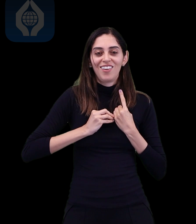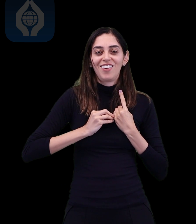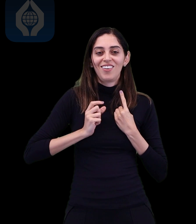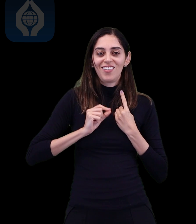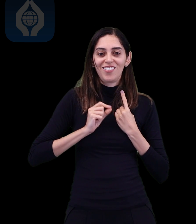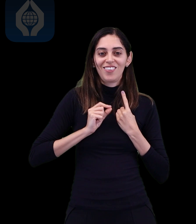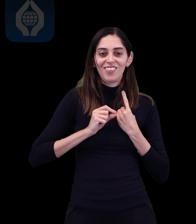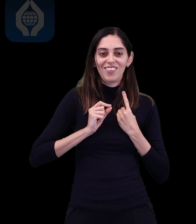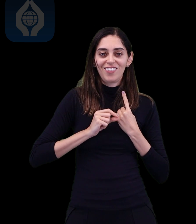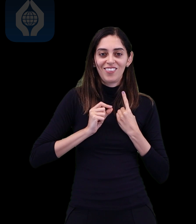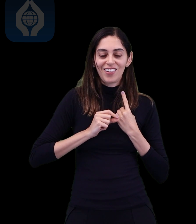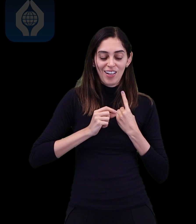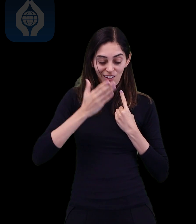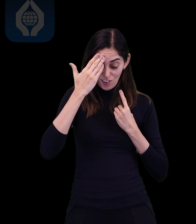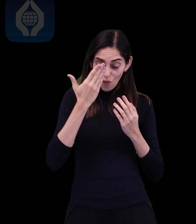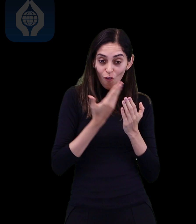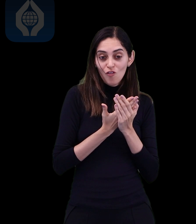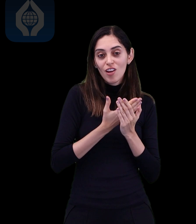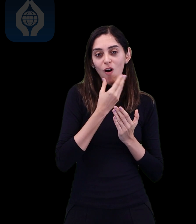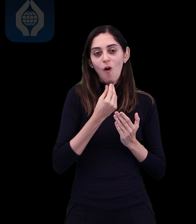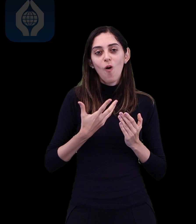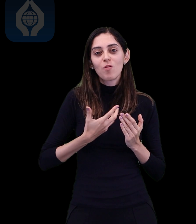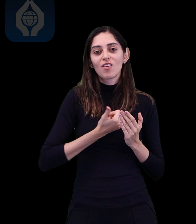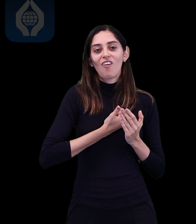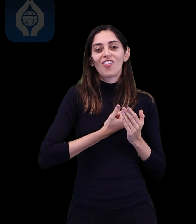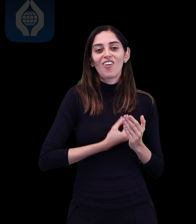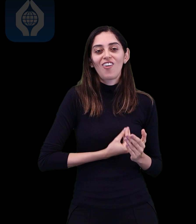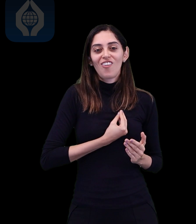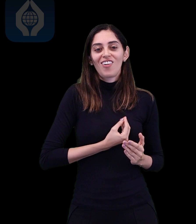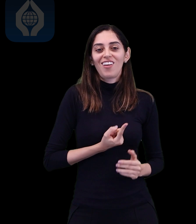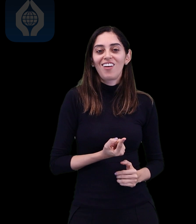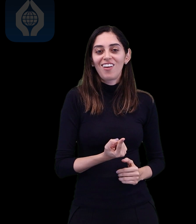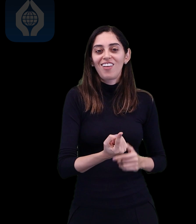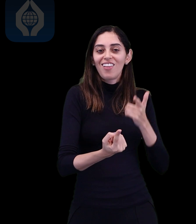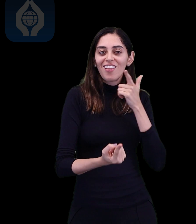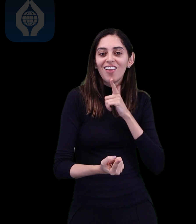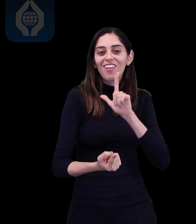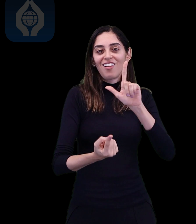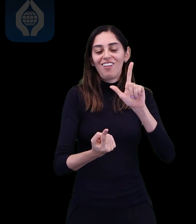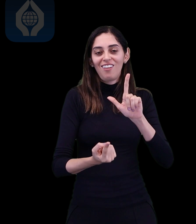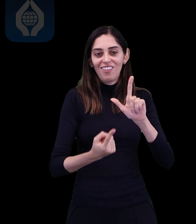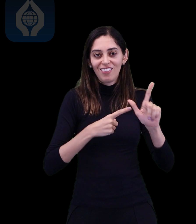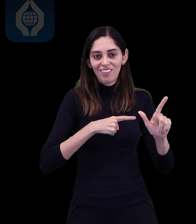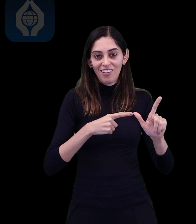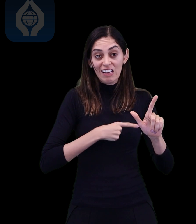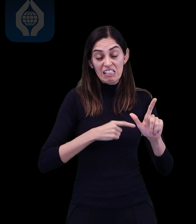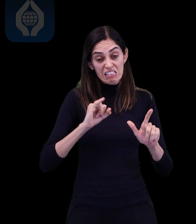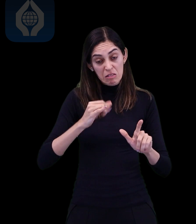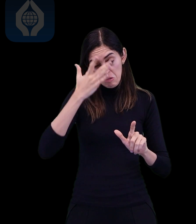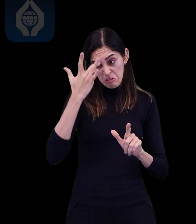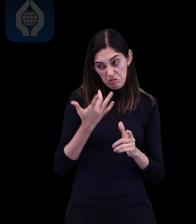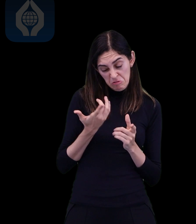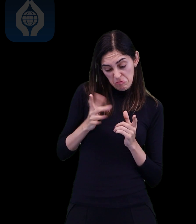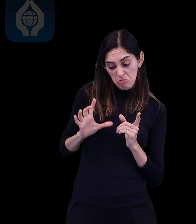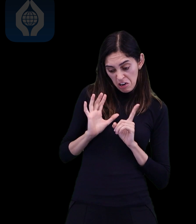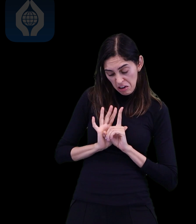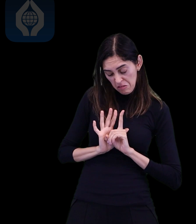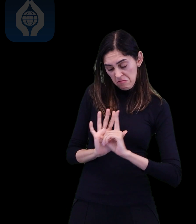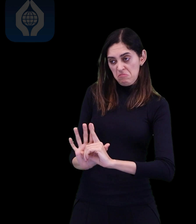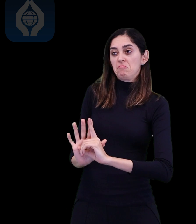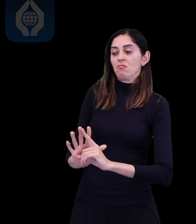confiar em Jesus como seu Salvador, permanecerá morto para Deus, separado dele para